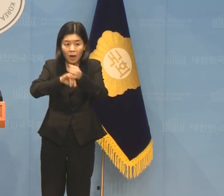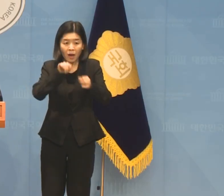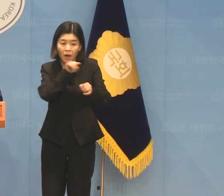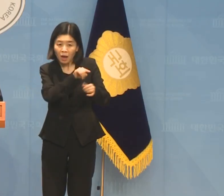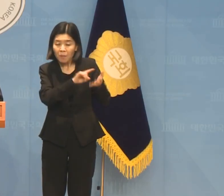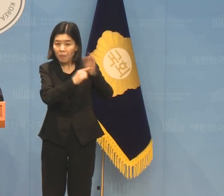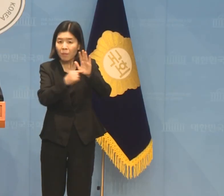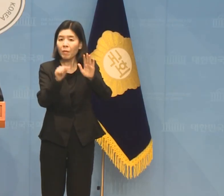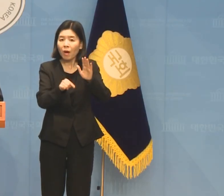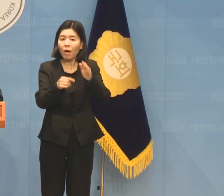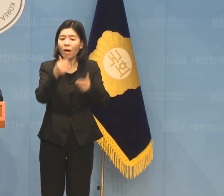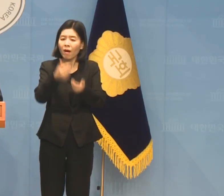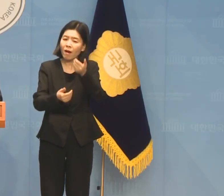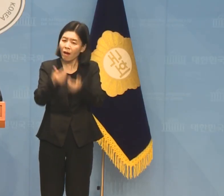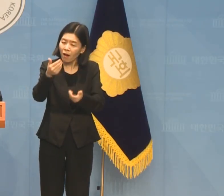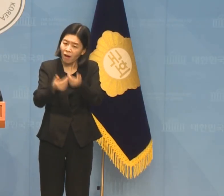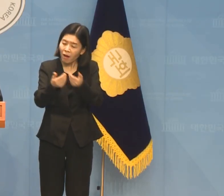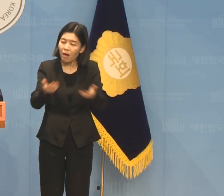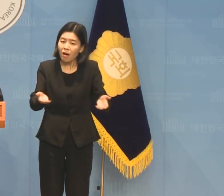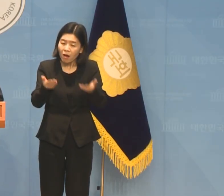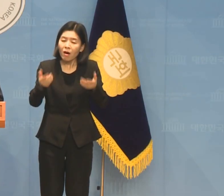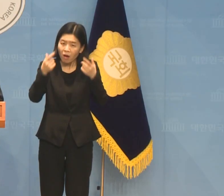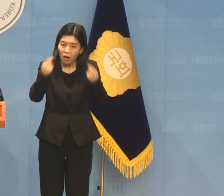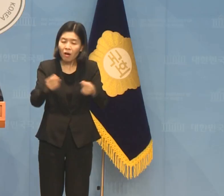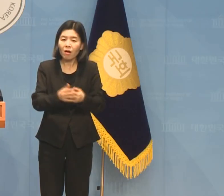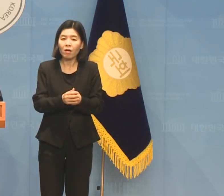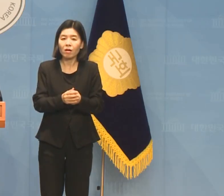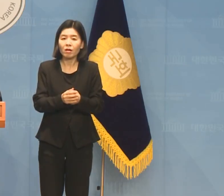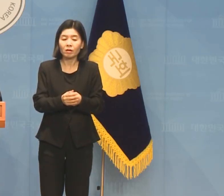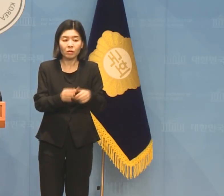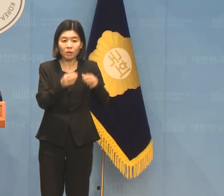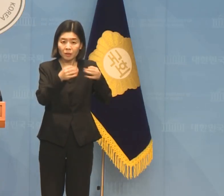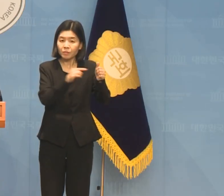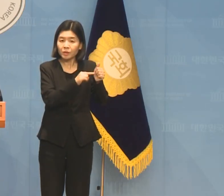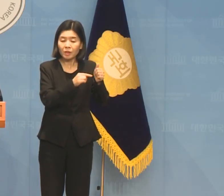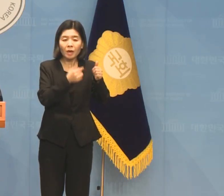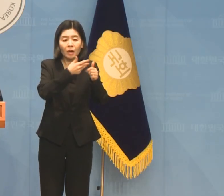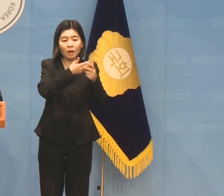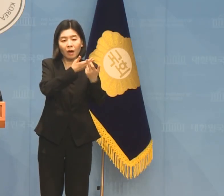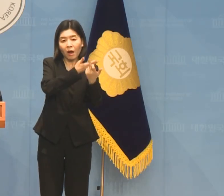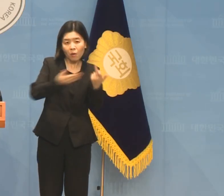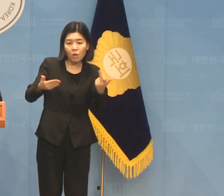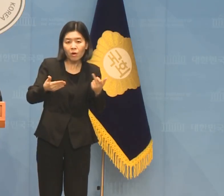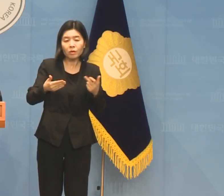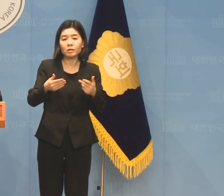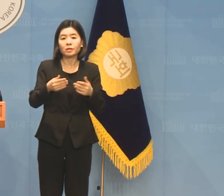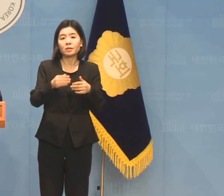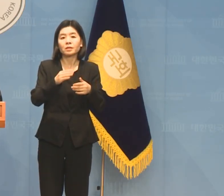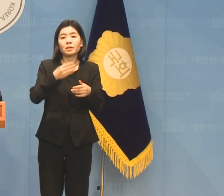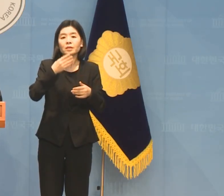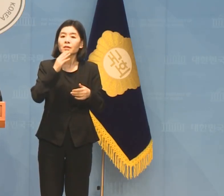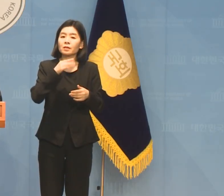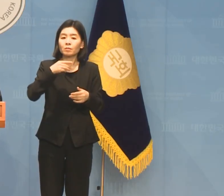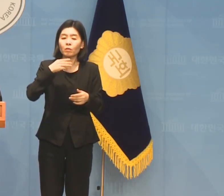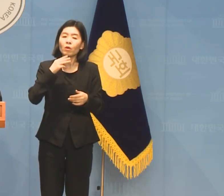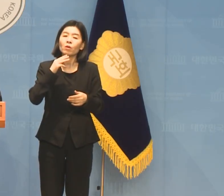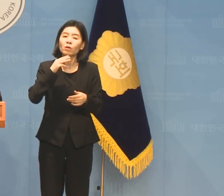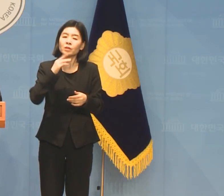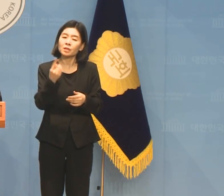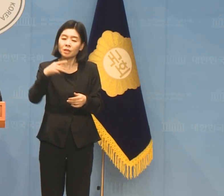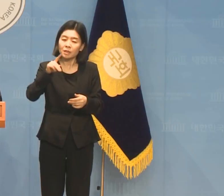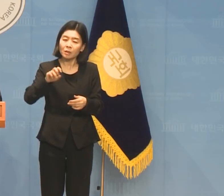아닙니까? 게다가 김 후보 캠프는 강원 삼척, 충북 옥천군도 버스 무임승차를